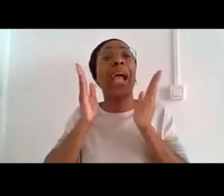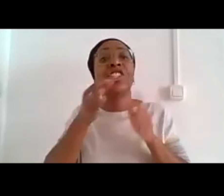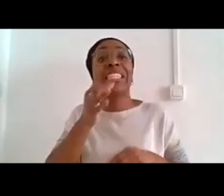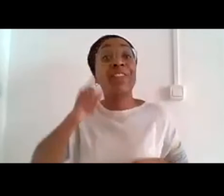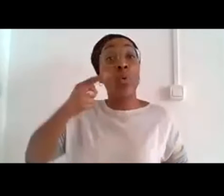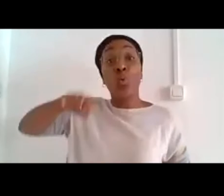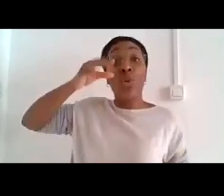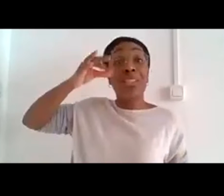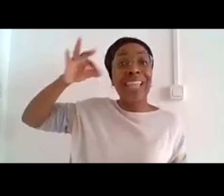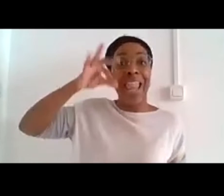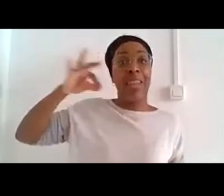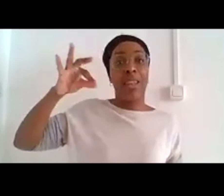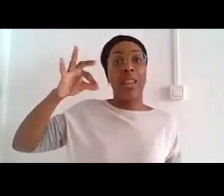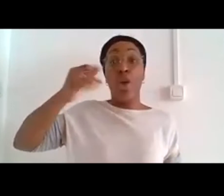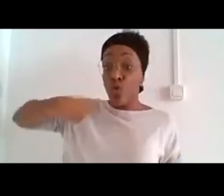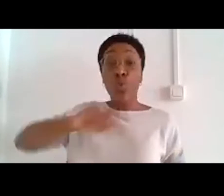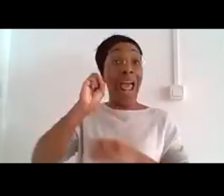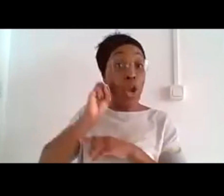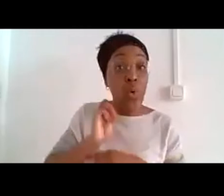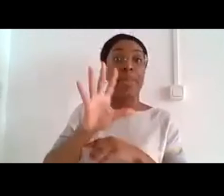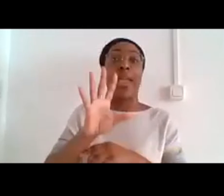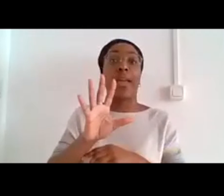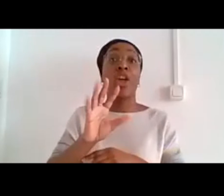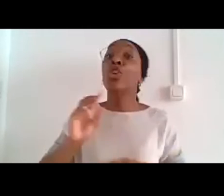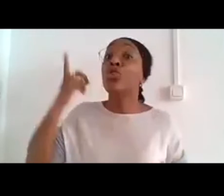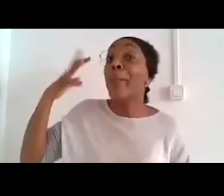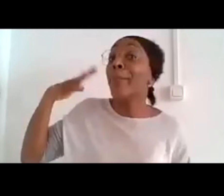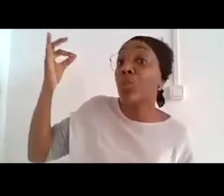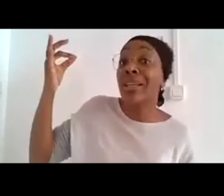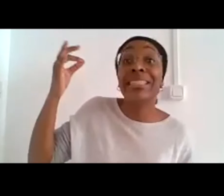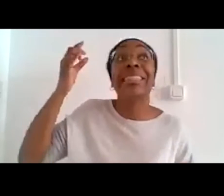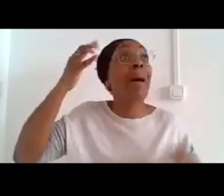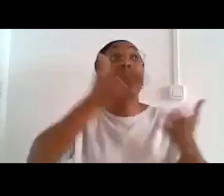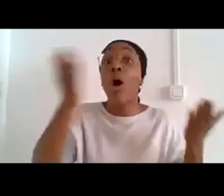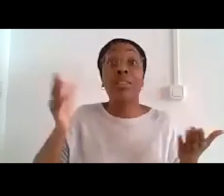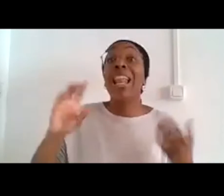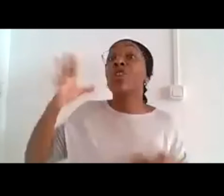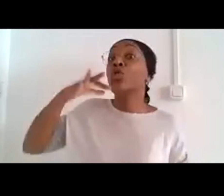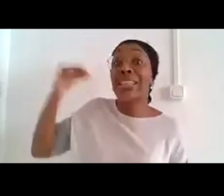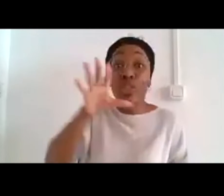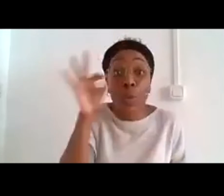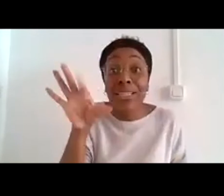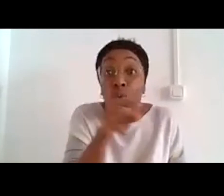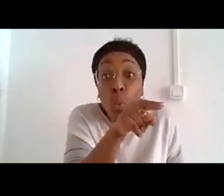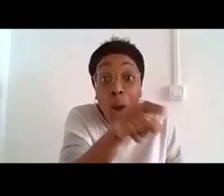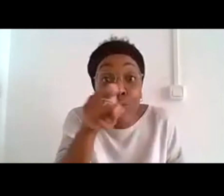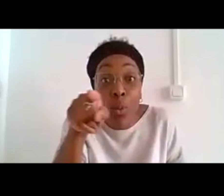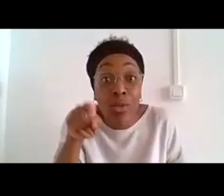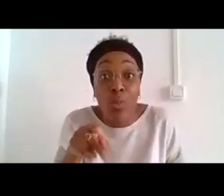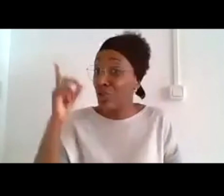la lumière. Nous sommes choisis. Dieu n'a pas choisi quelqu'un d'autre. Il t'a choisi toi. Tu es